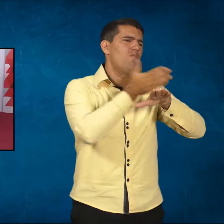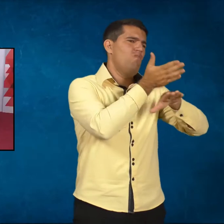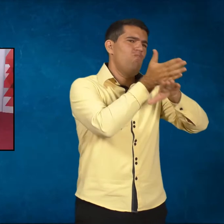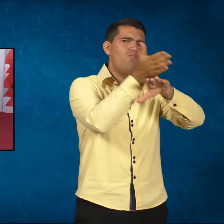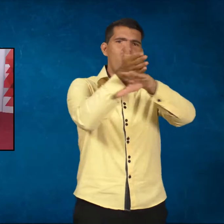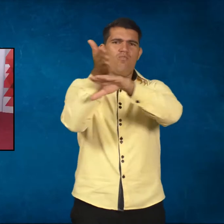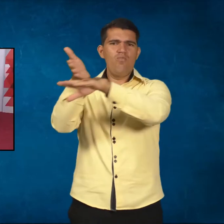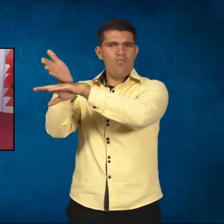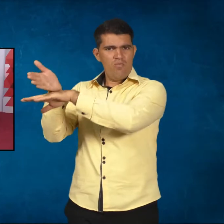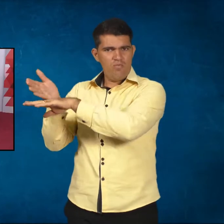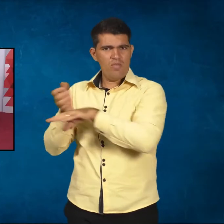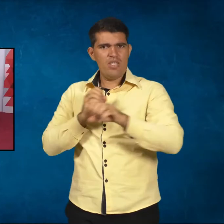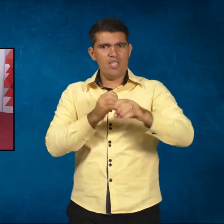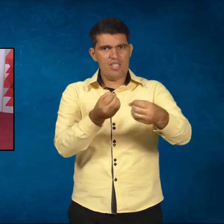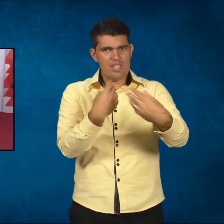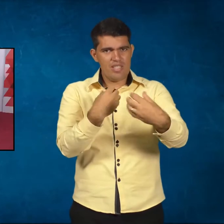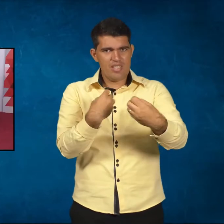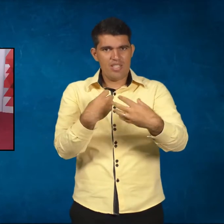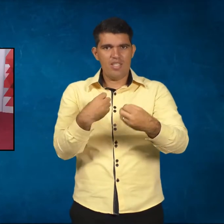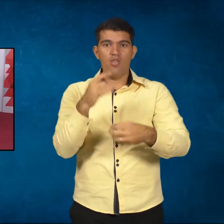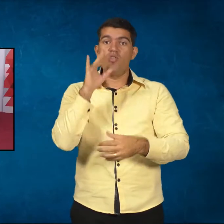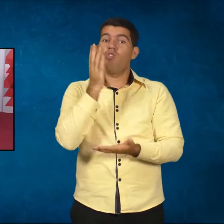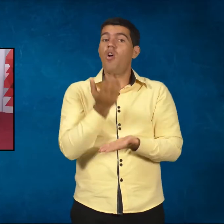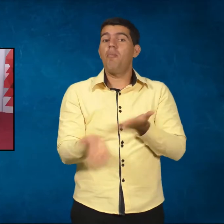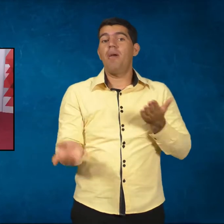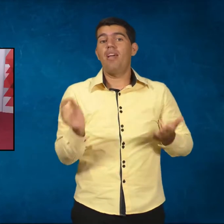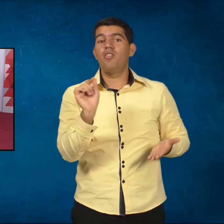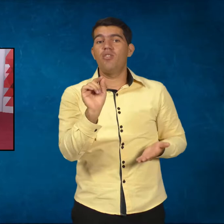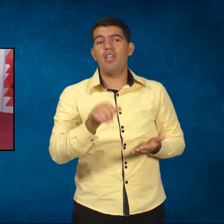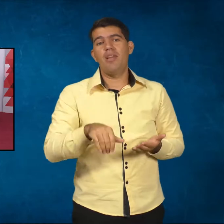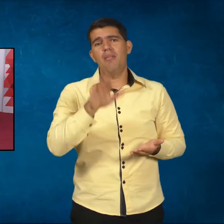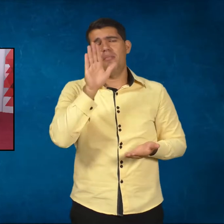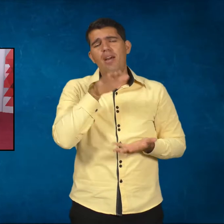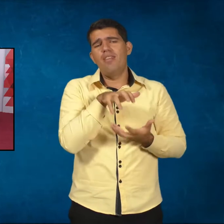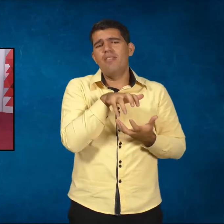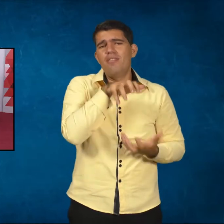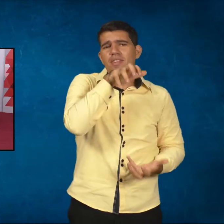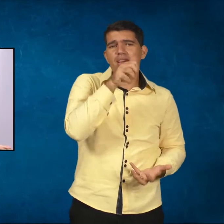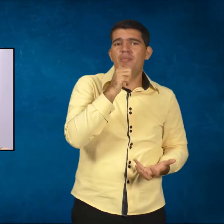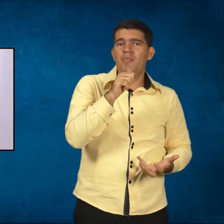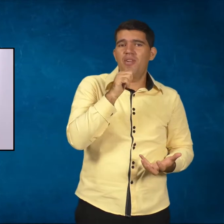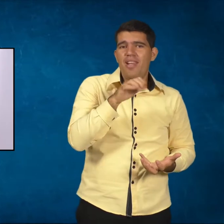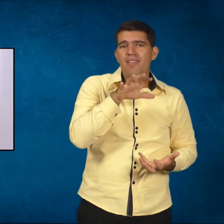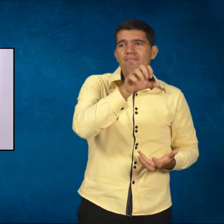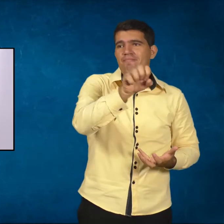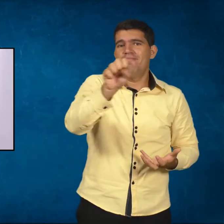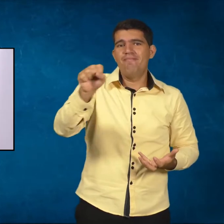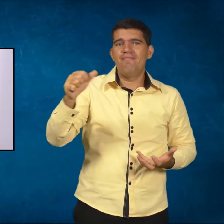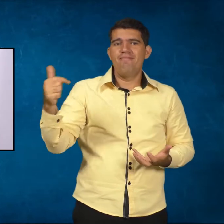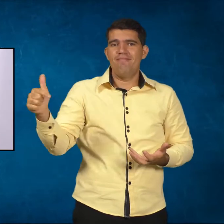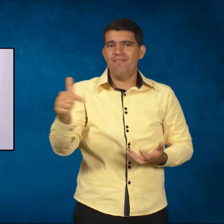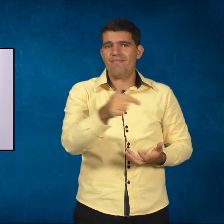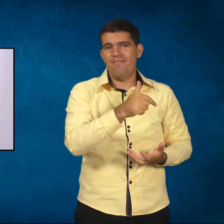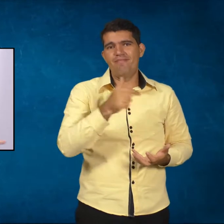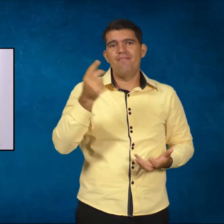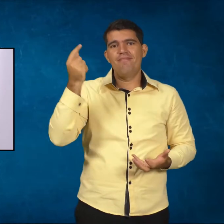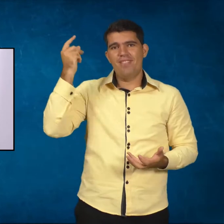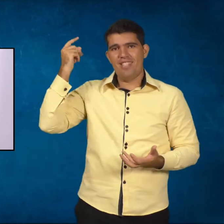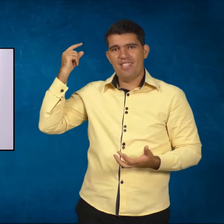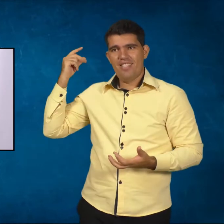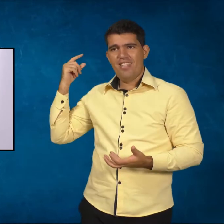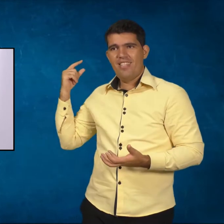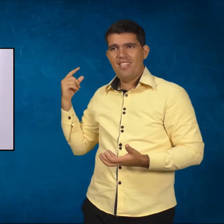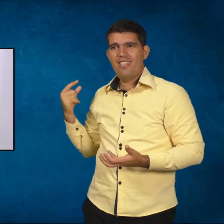acesso em todos os níveis de ensino só perdemos para as idades mais avançadas que ainda vamos encontrar as